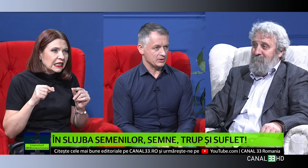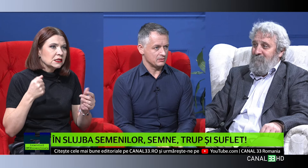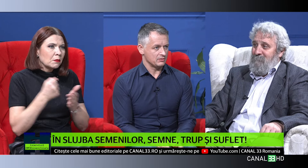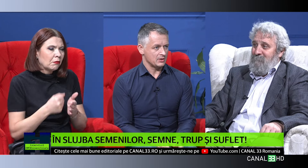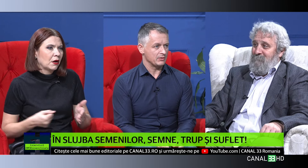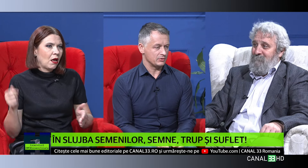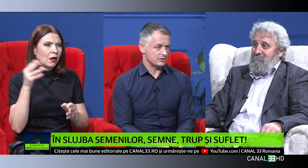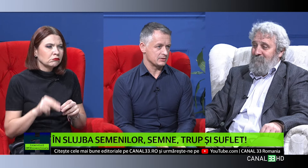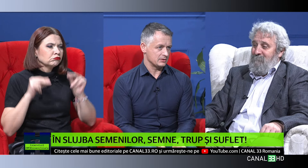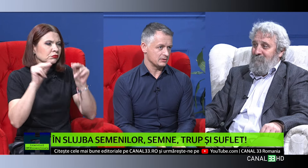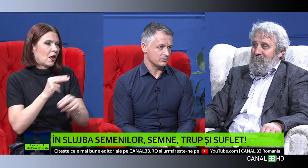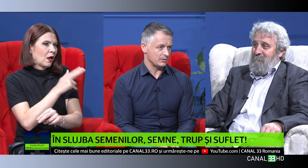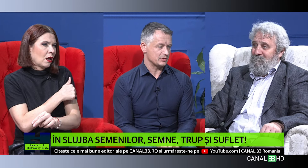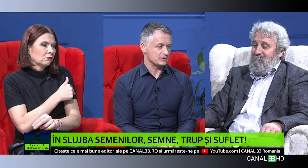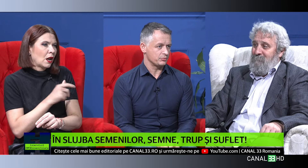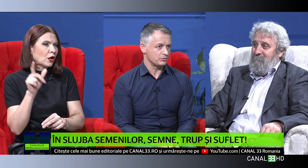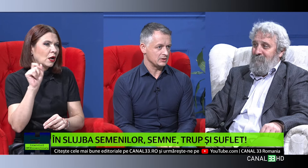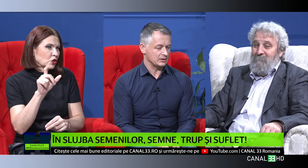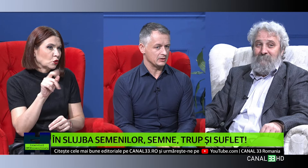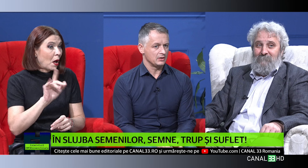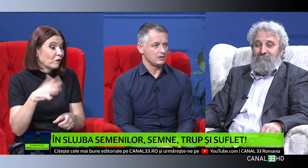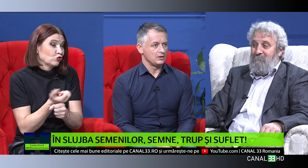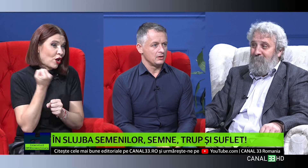12-a. Am avut această oportunitate.